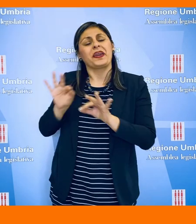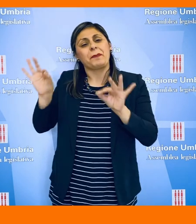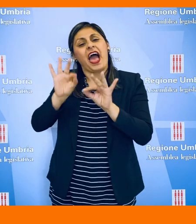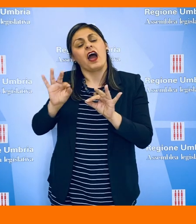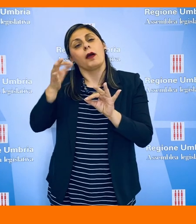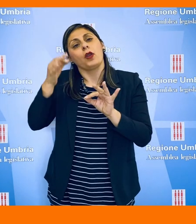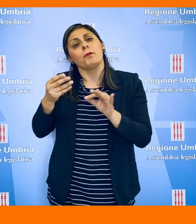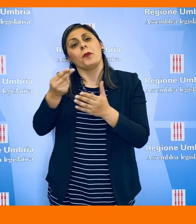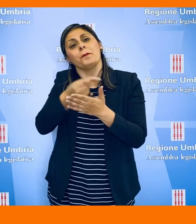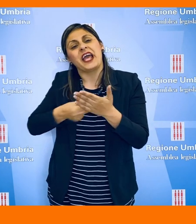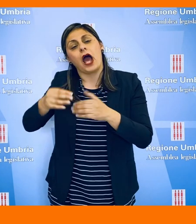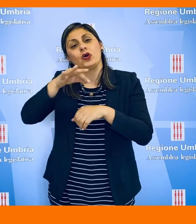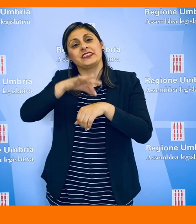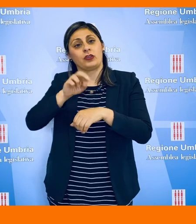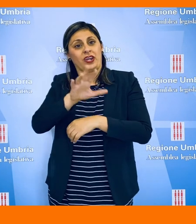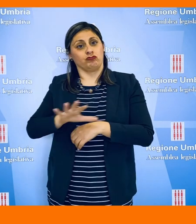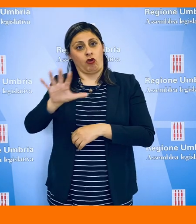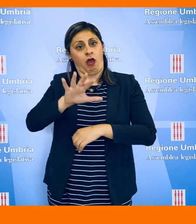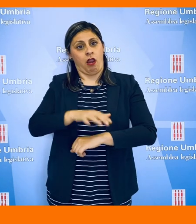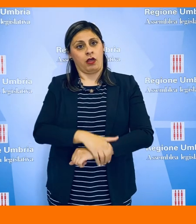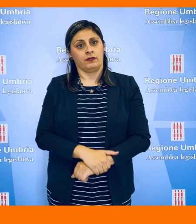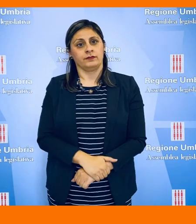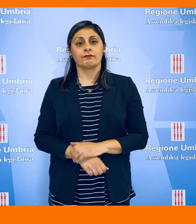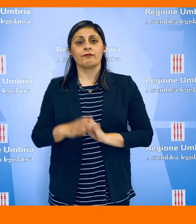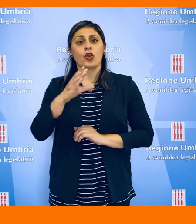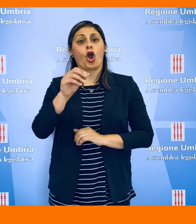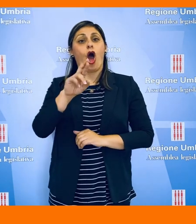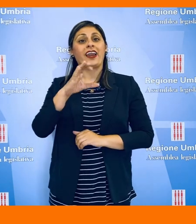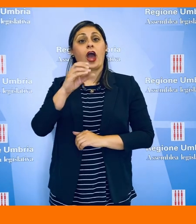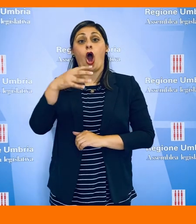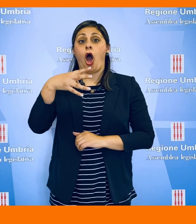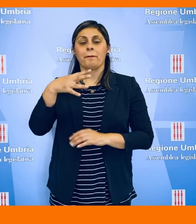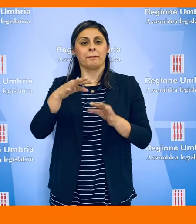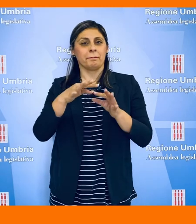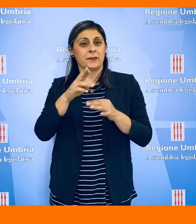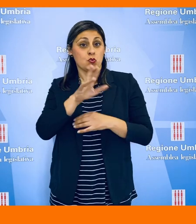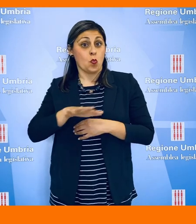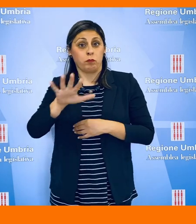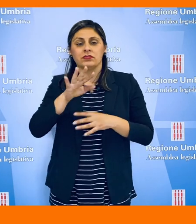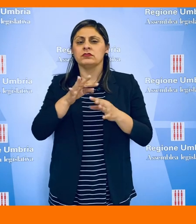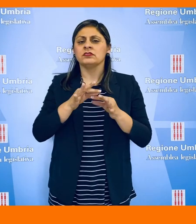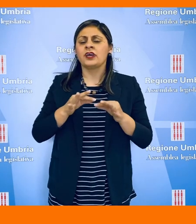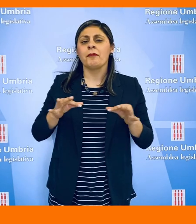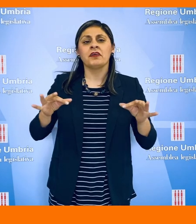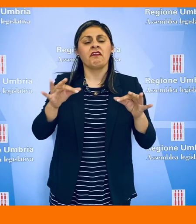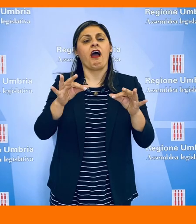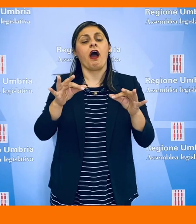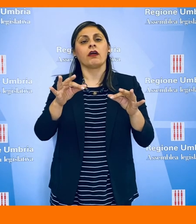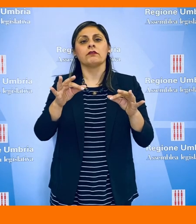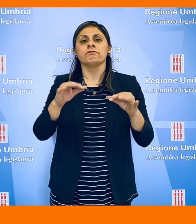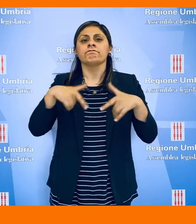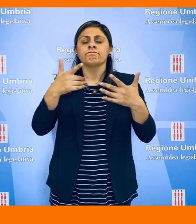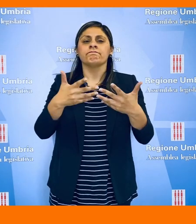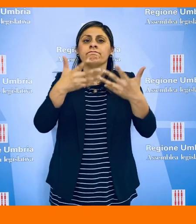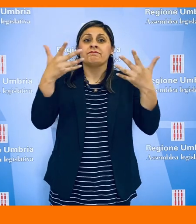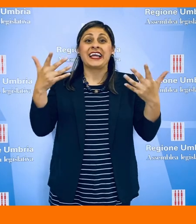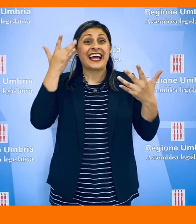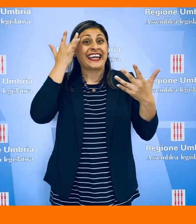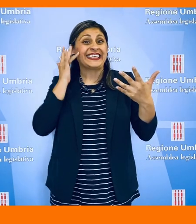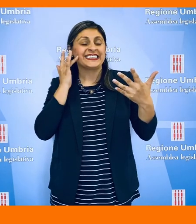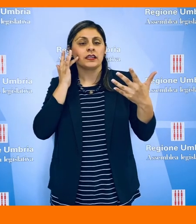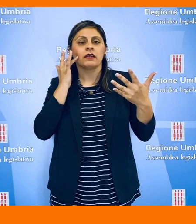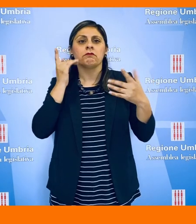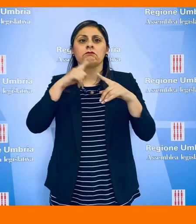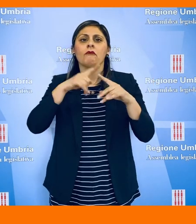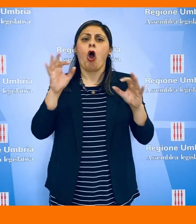nuovo piano sanitario. Un seminario del Corecom Umbria ha messo in evidenza